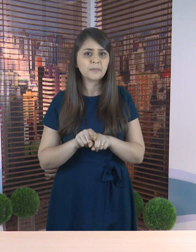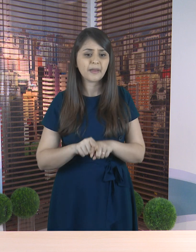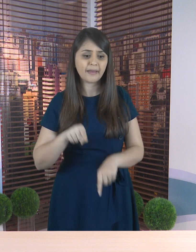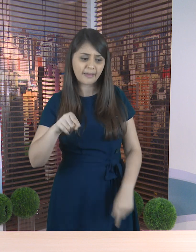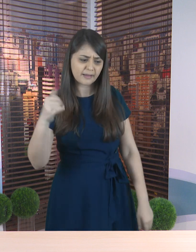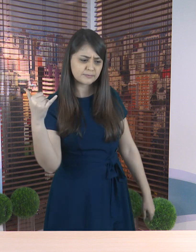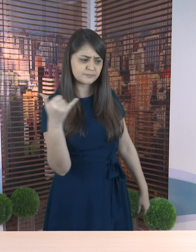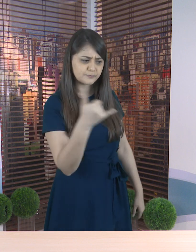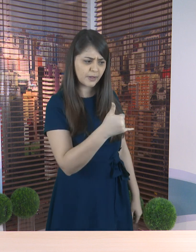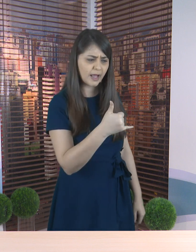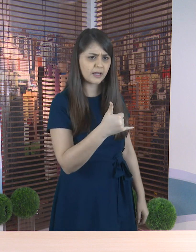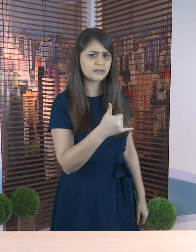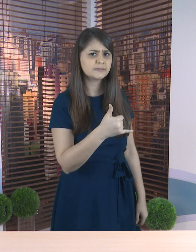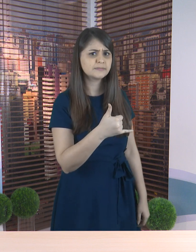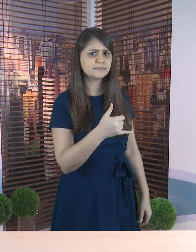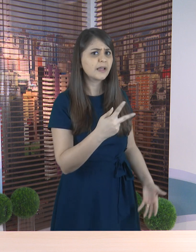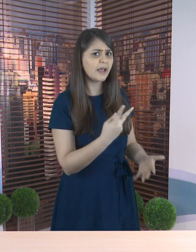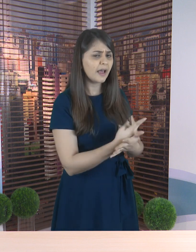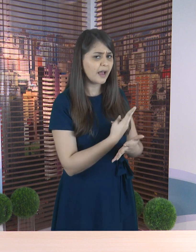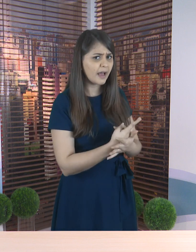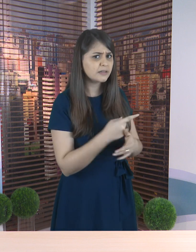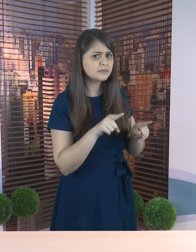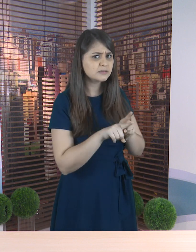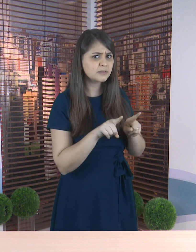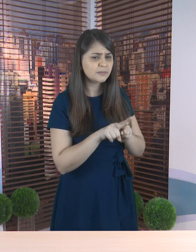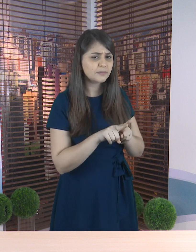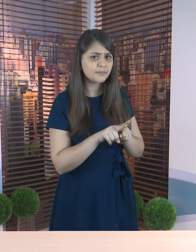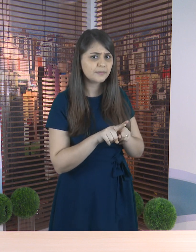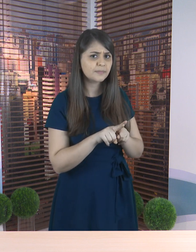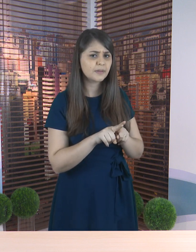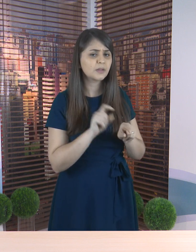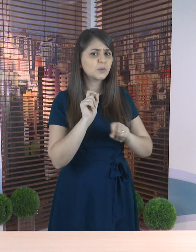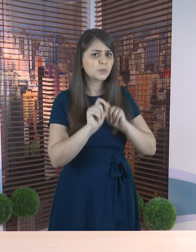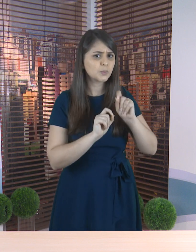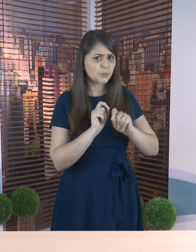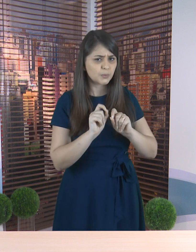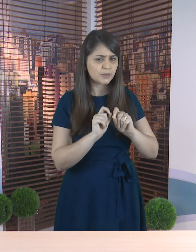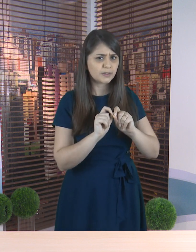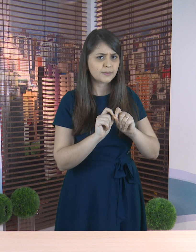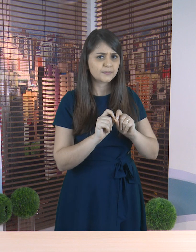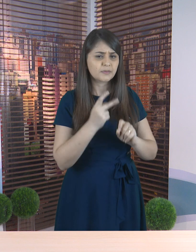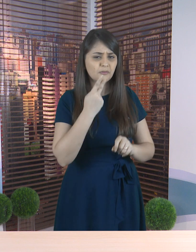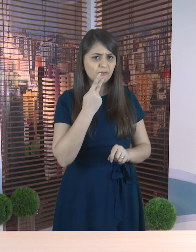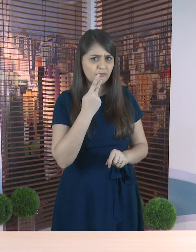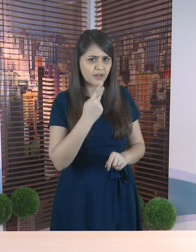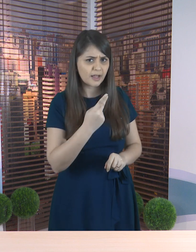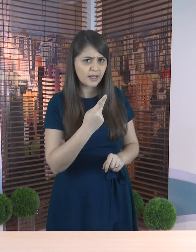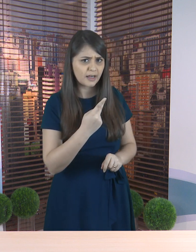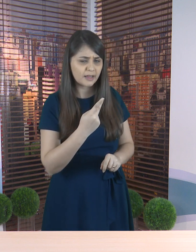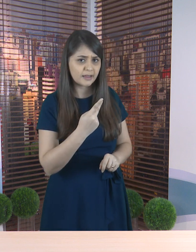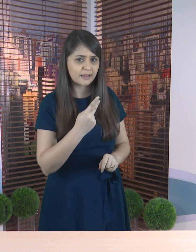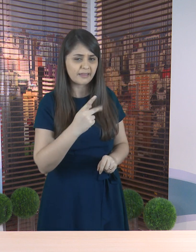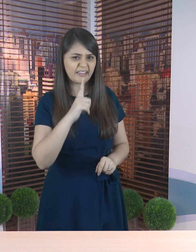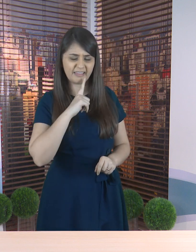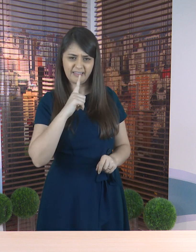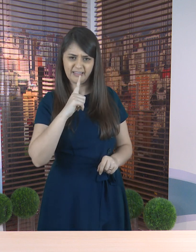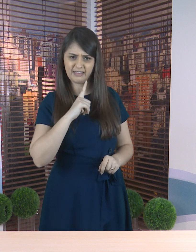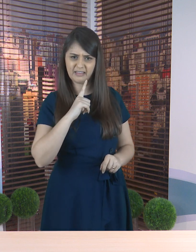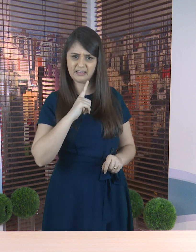rápido. Obviamente, Zofar não percebe que o caminho para Deus, que Jó deve percorrer, é o caminho que se conduz